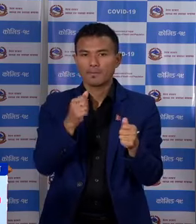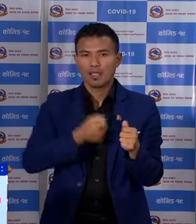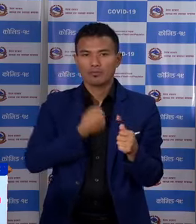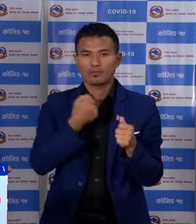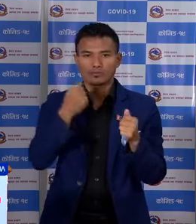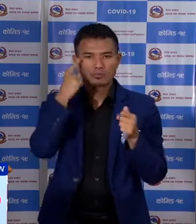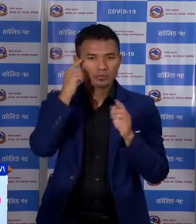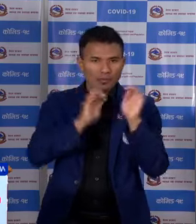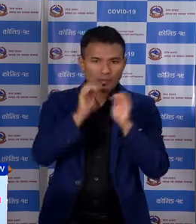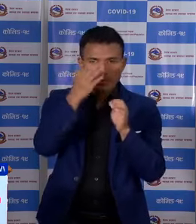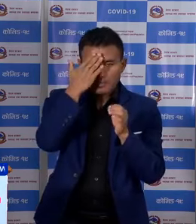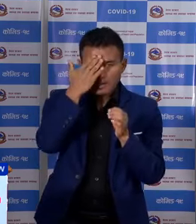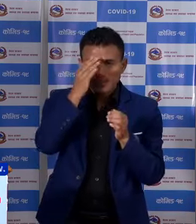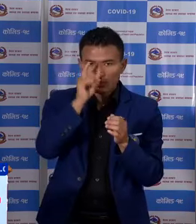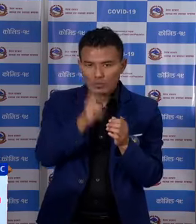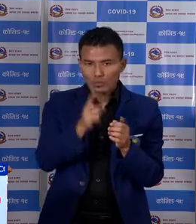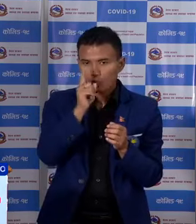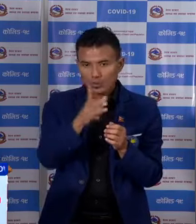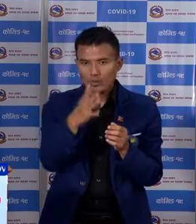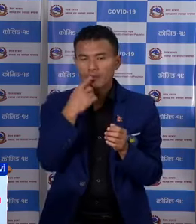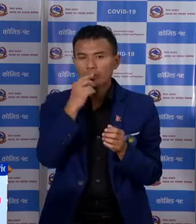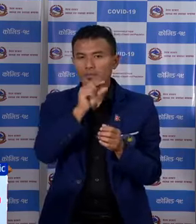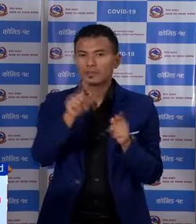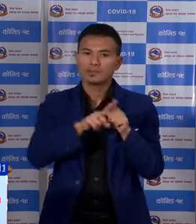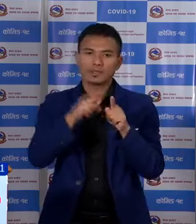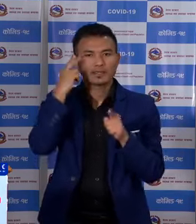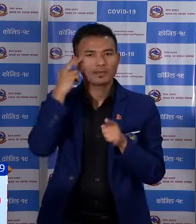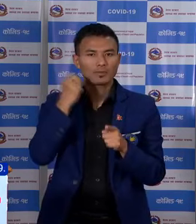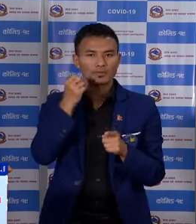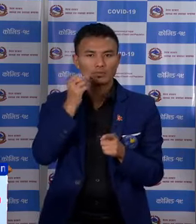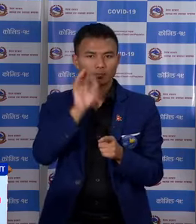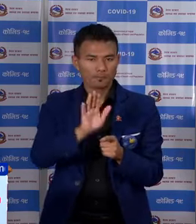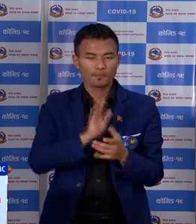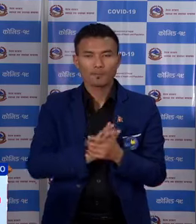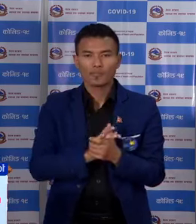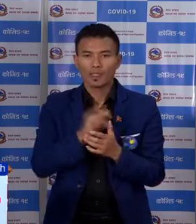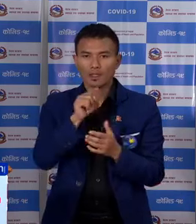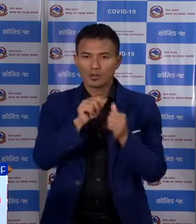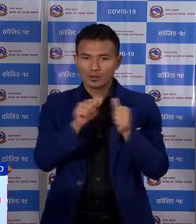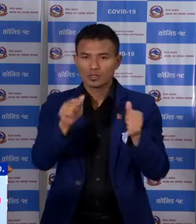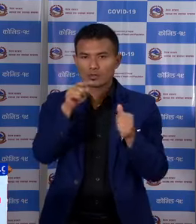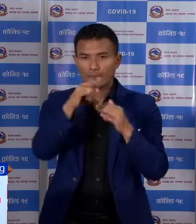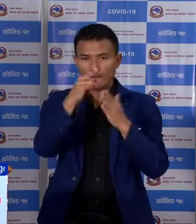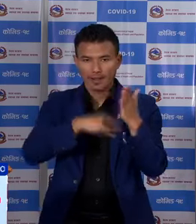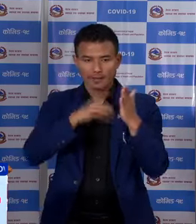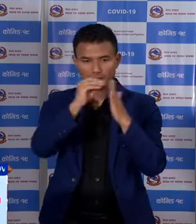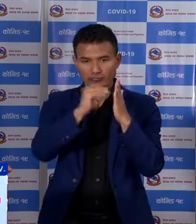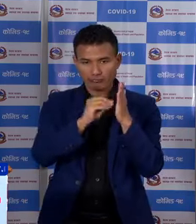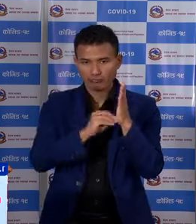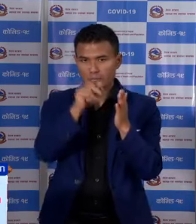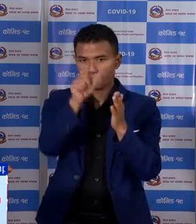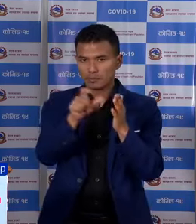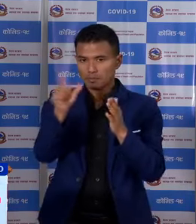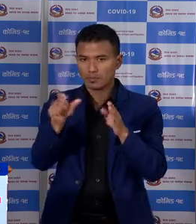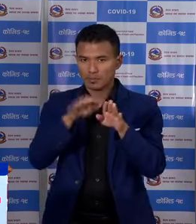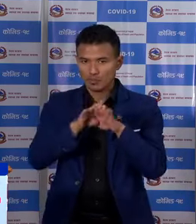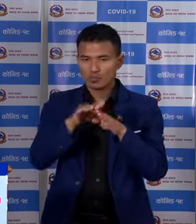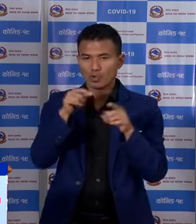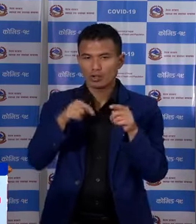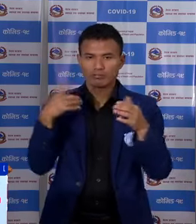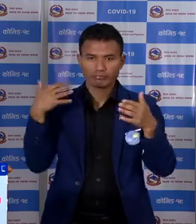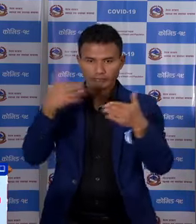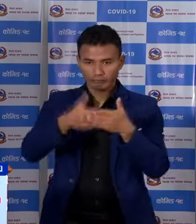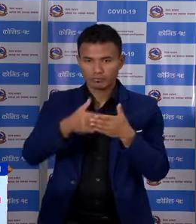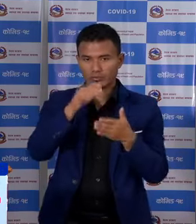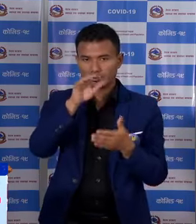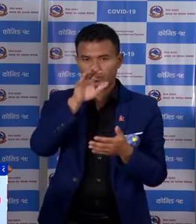मा आफू संब्भावित संक्रमित भहे न भहे को पत्ता लगाउं छो हामी एशरी शो फाराम भर्नेवेक्तियरको संख्या हाल सम्मा